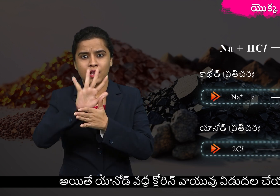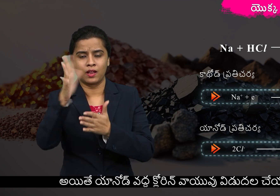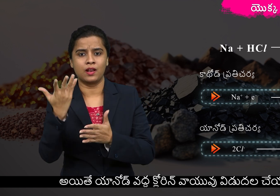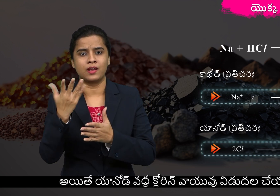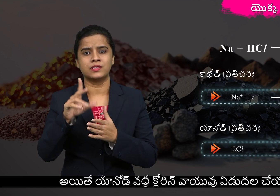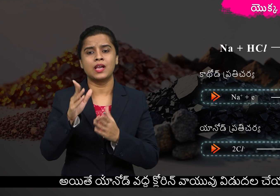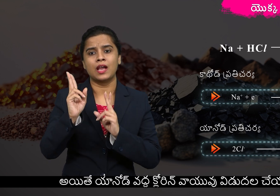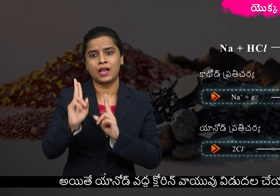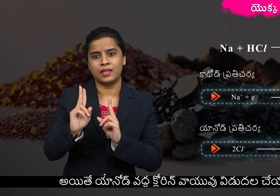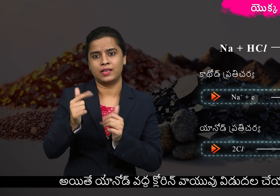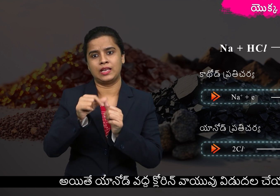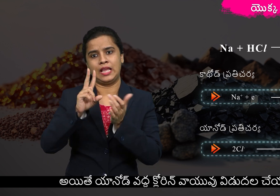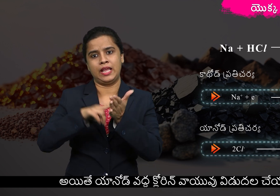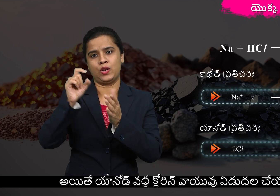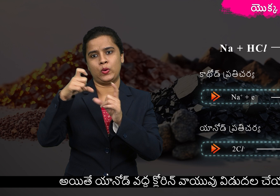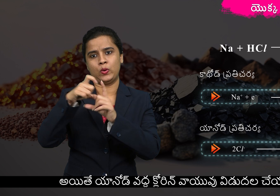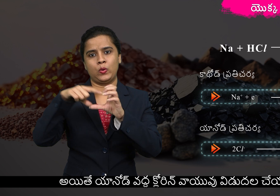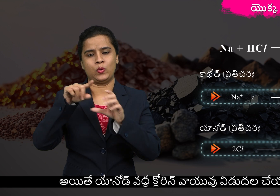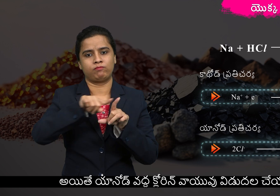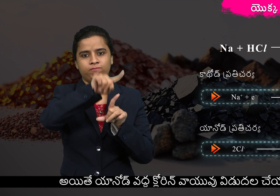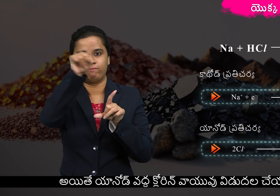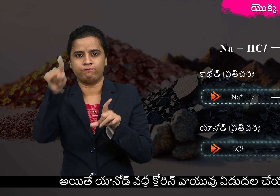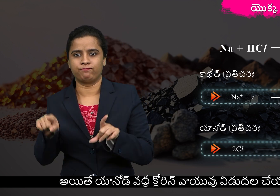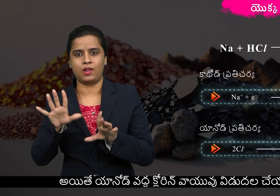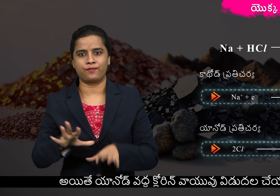క్లోరిన్ వాయువు విడుదల చేయబడుతుంది.